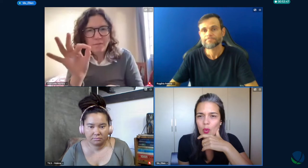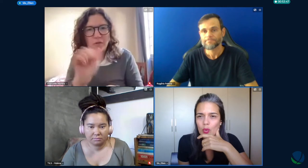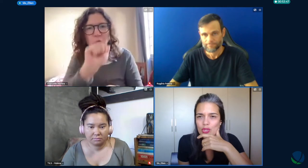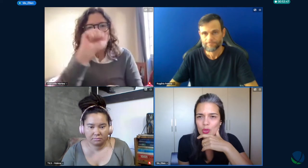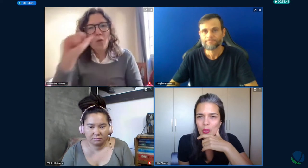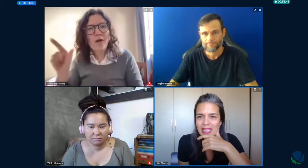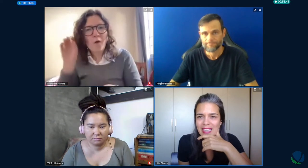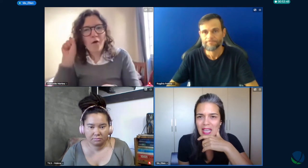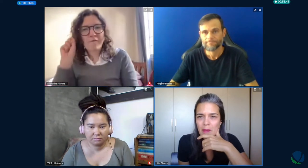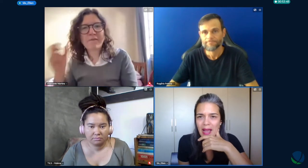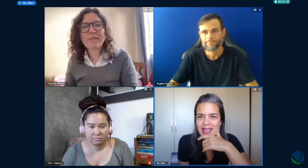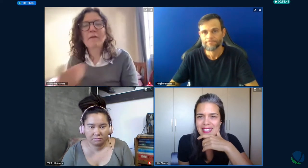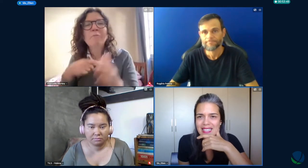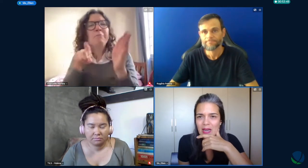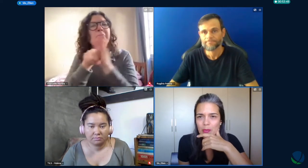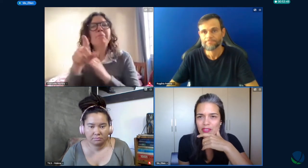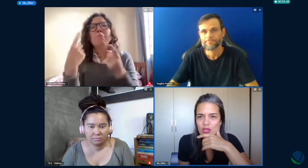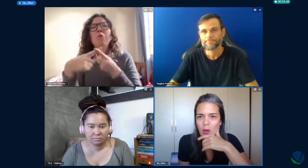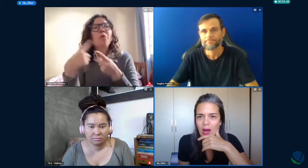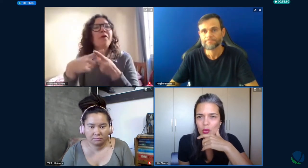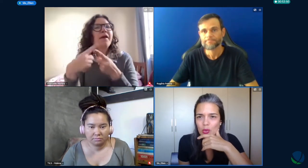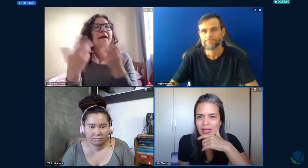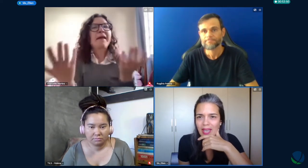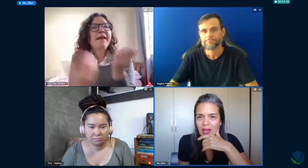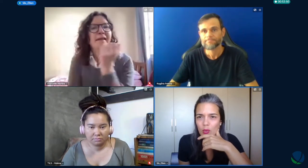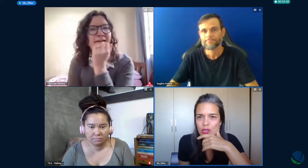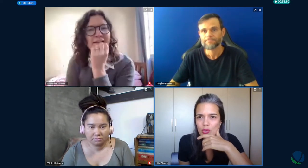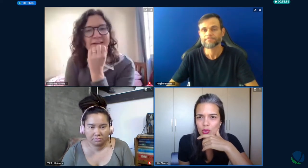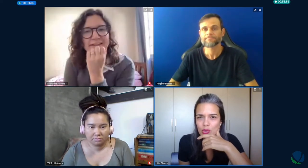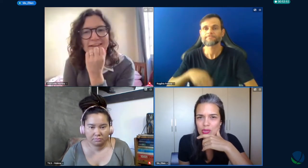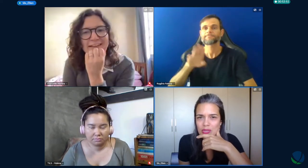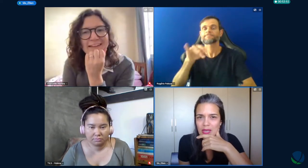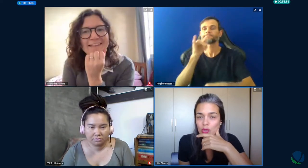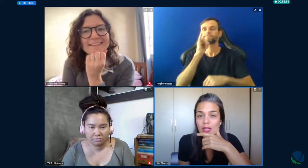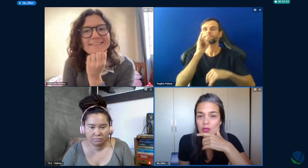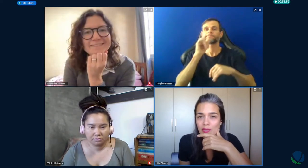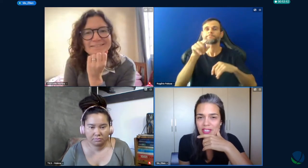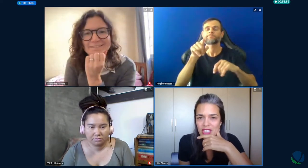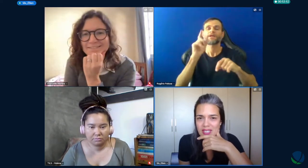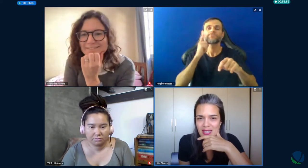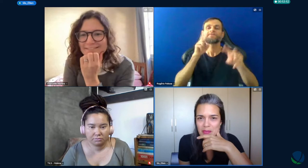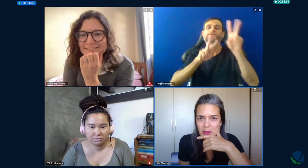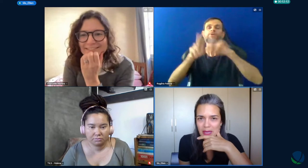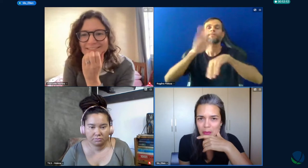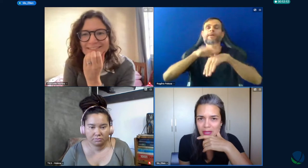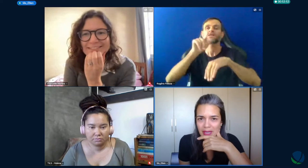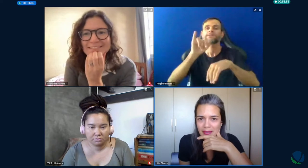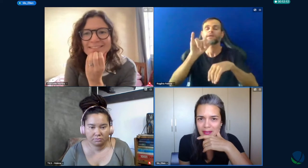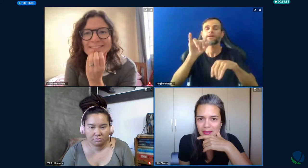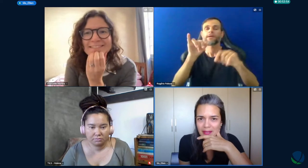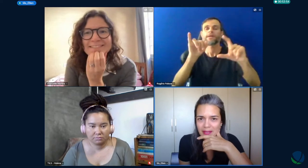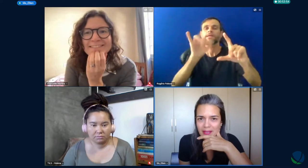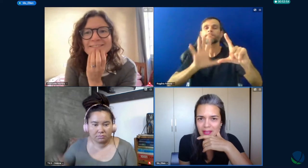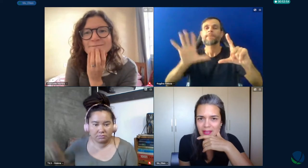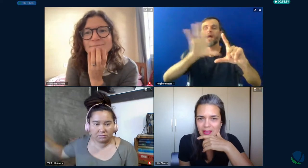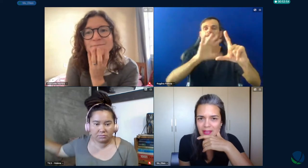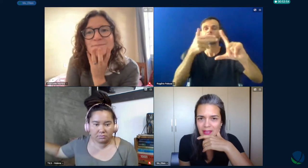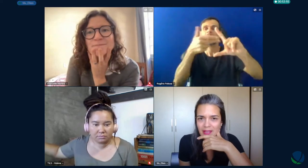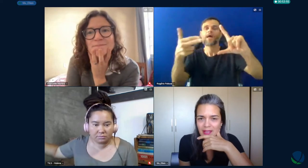Que o surdo ele tem mais campo visual do que os surdos, do que os ouvintes. Você sabe me explicar por quê?